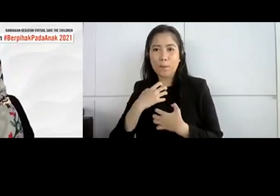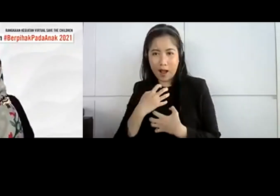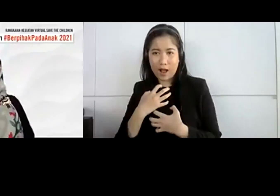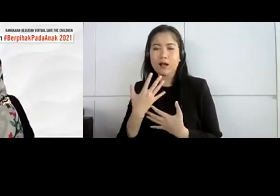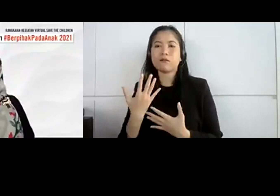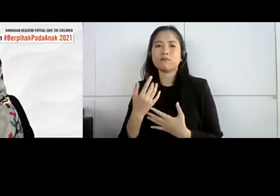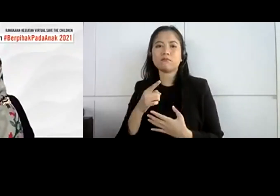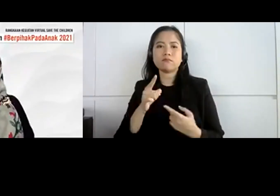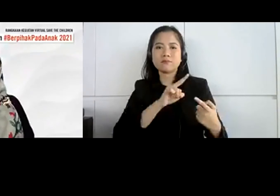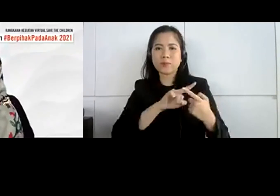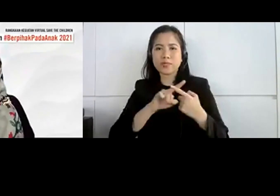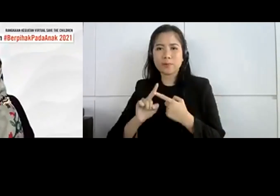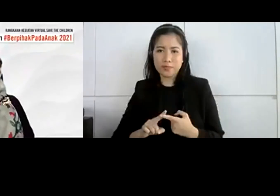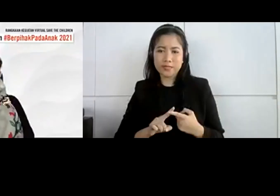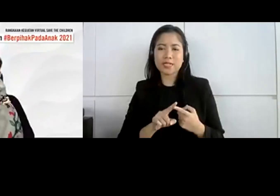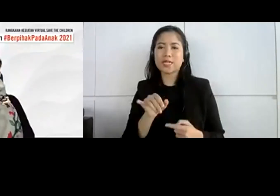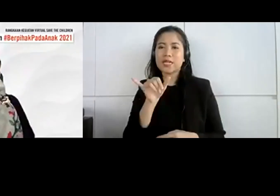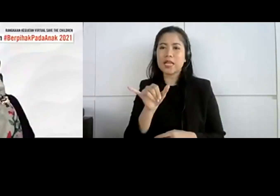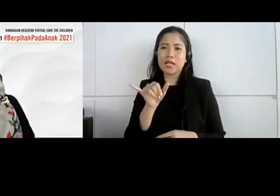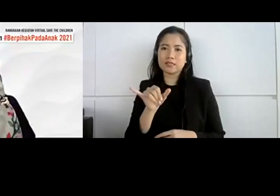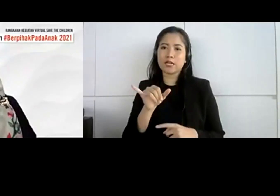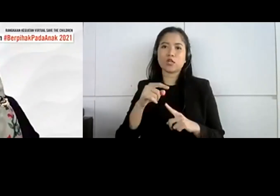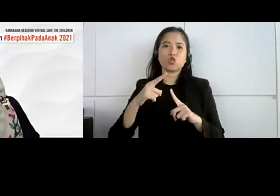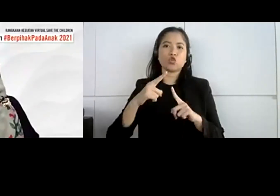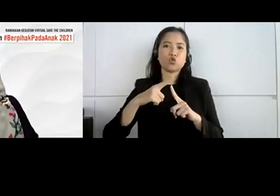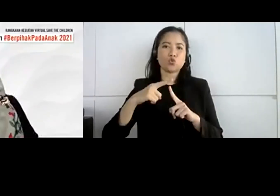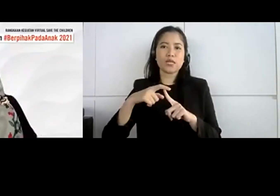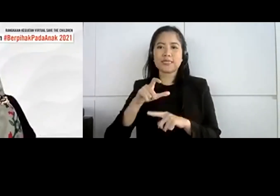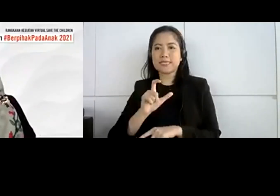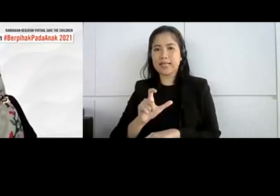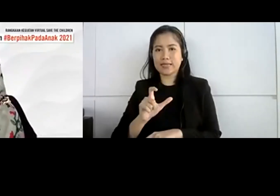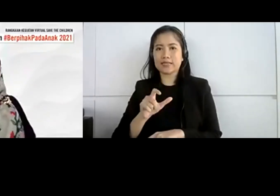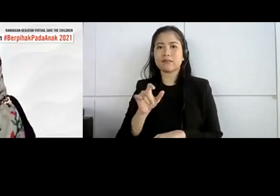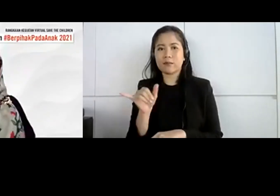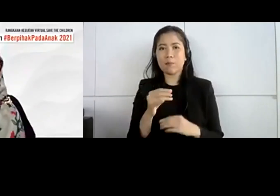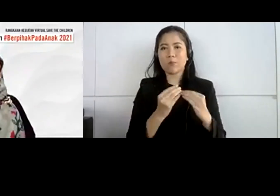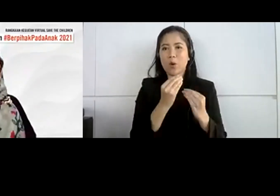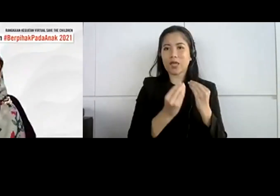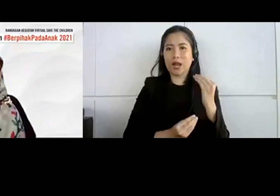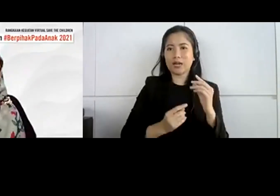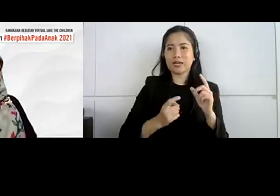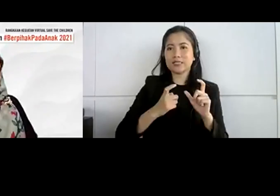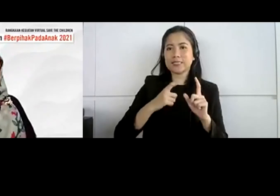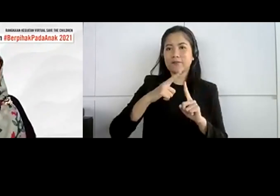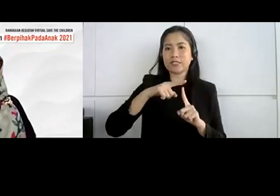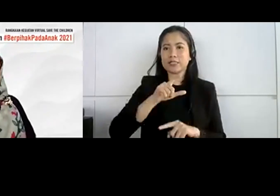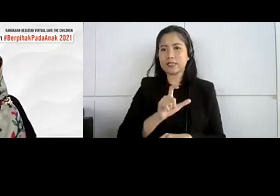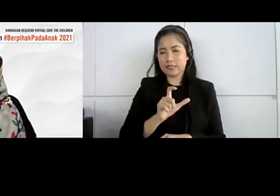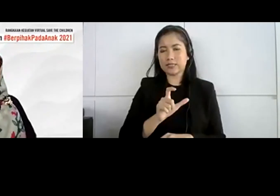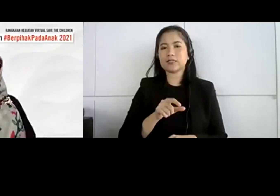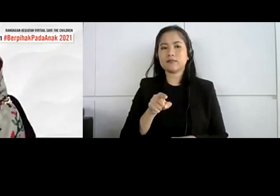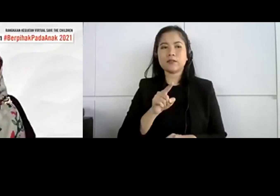kawan-kawan Yayasan Tunas Cilik, perwakilan Save the Children Indonesia, yang telah